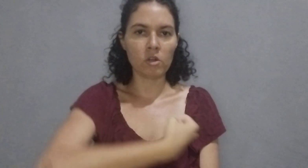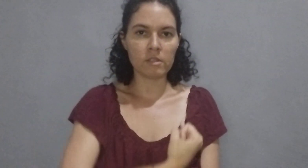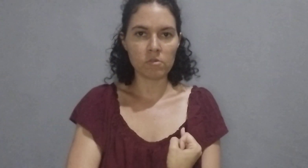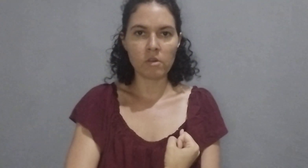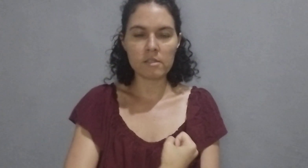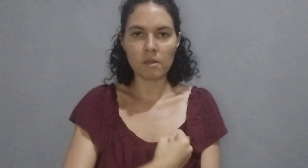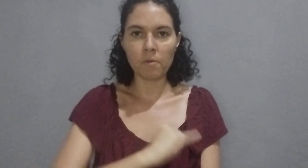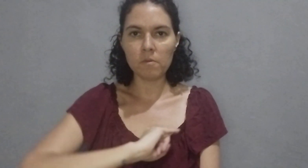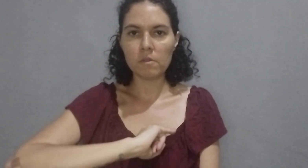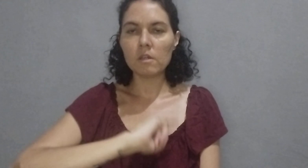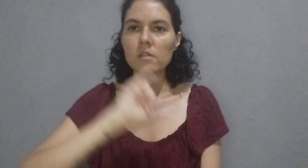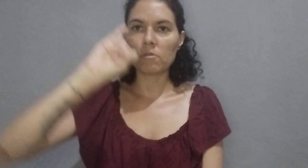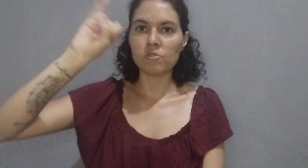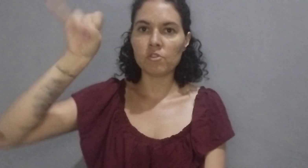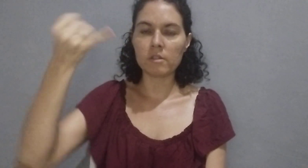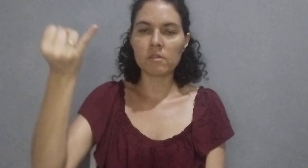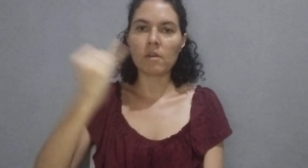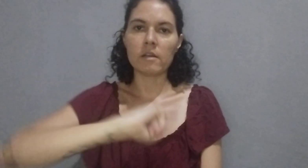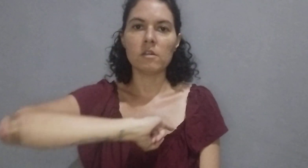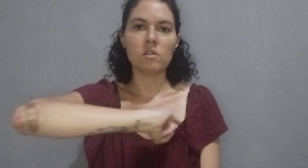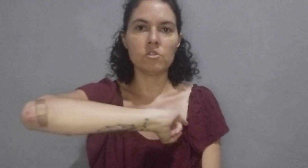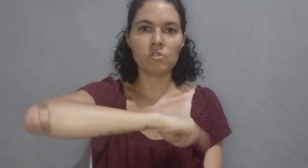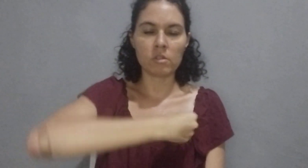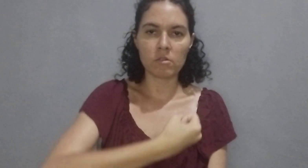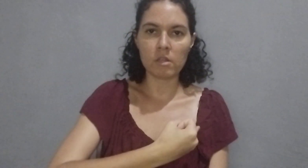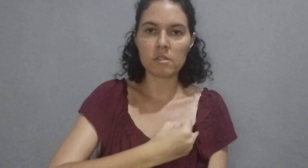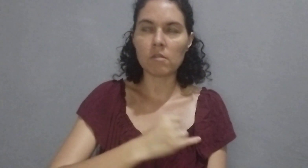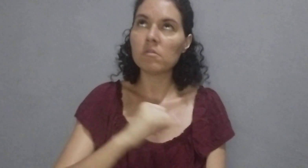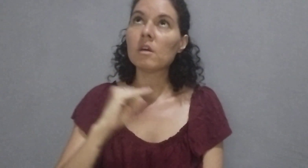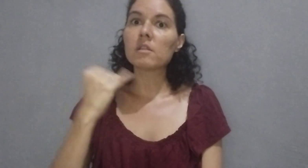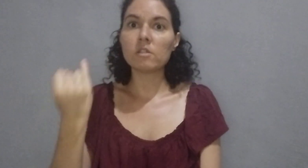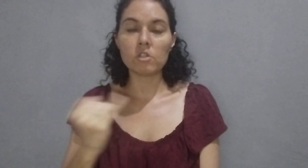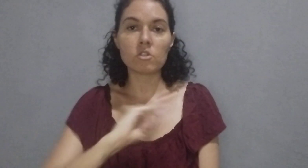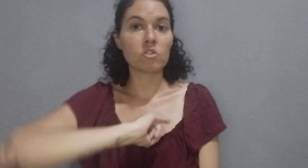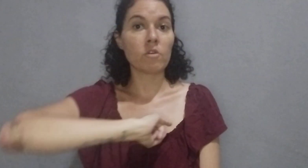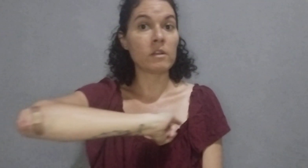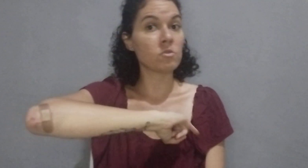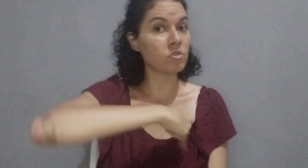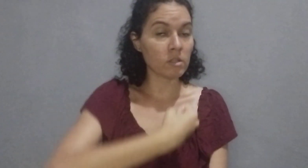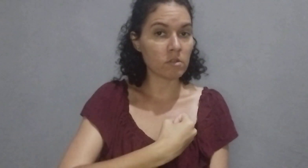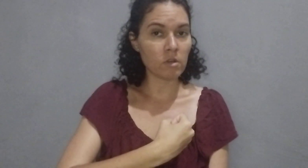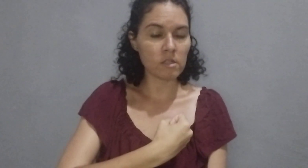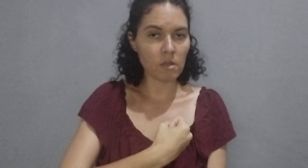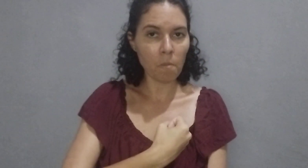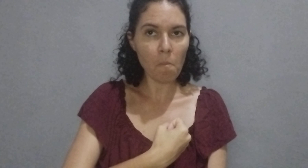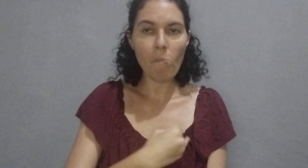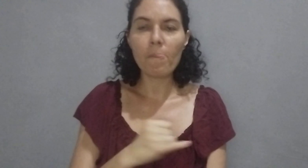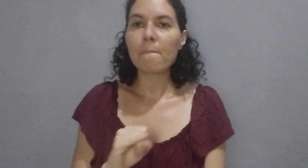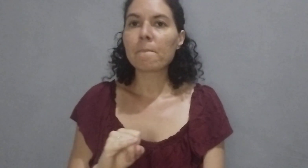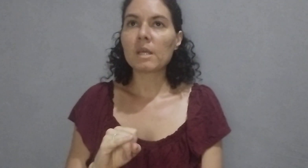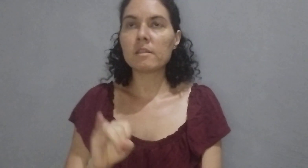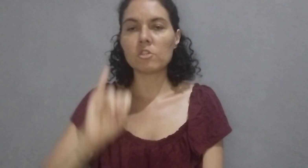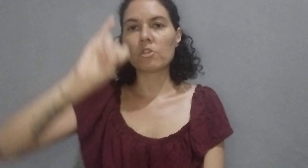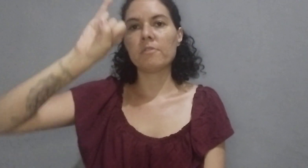J no coração. Então, J no ar, J no coração. Tem gente que só faz o J no coração. E tem gente que